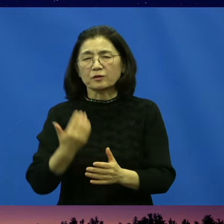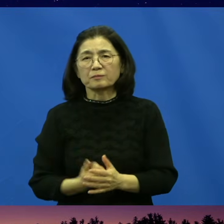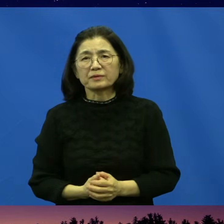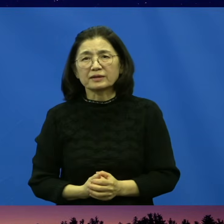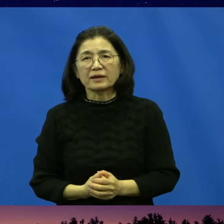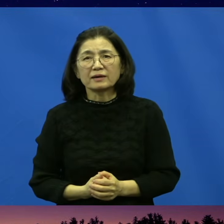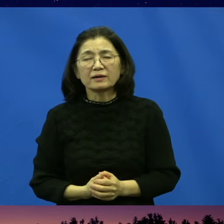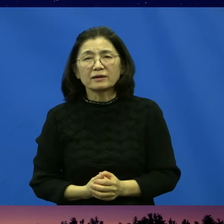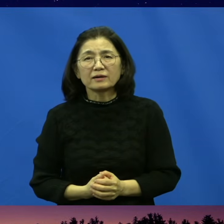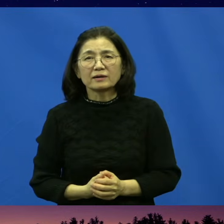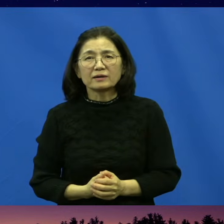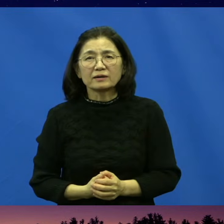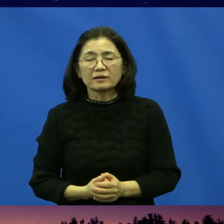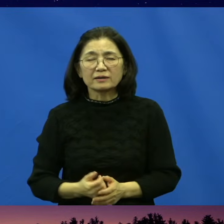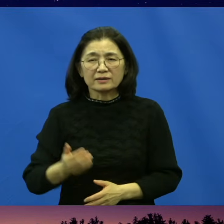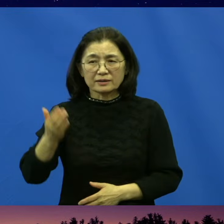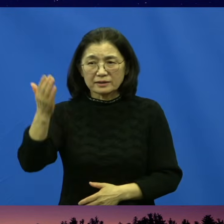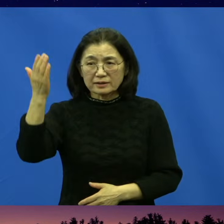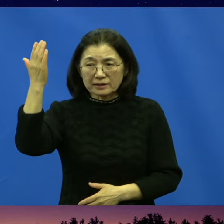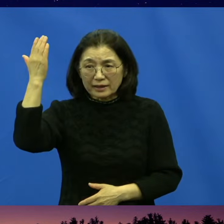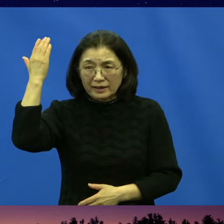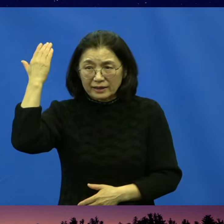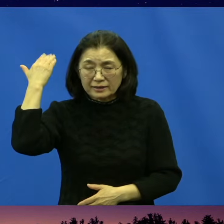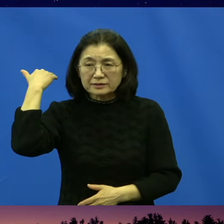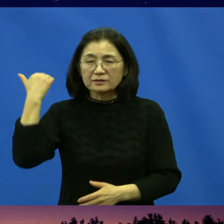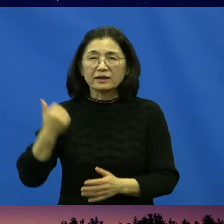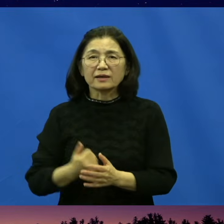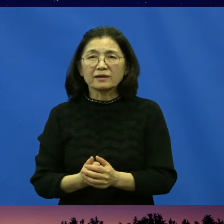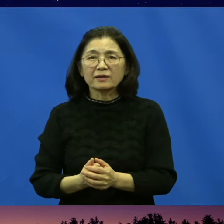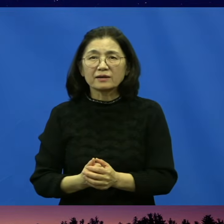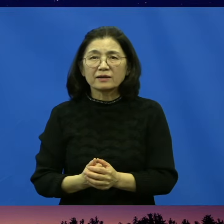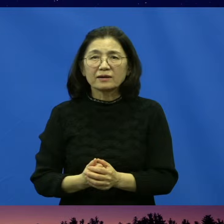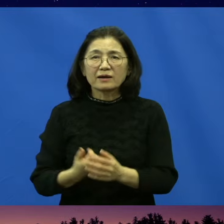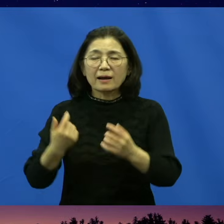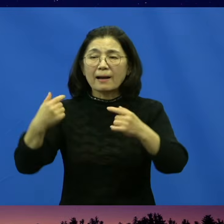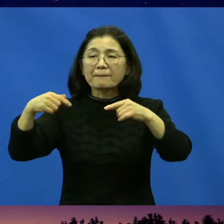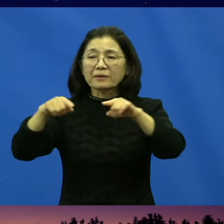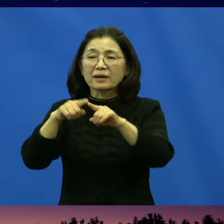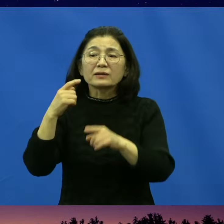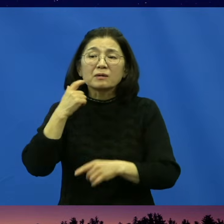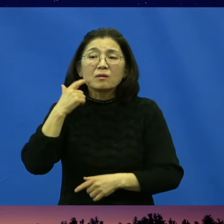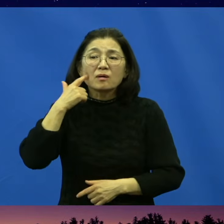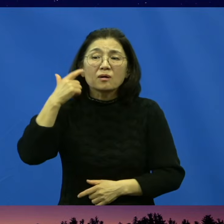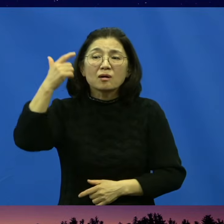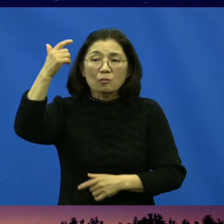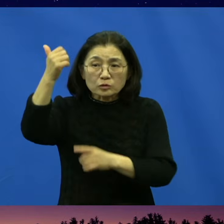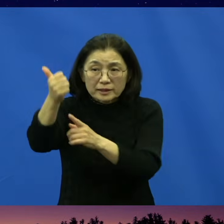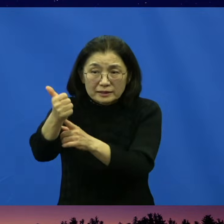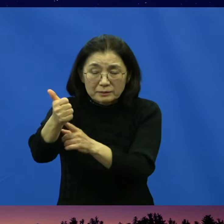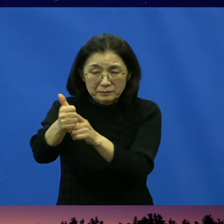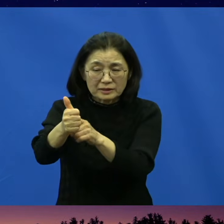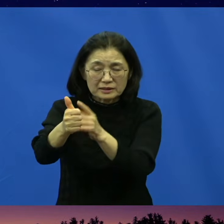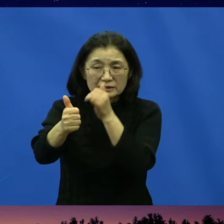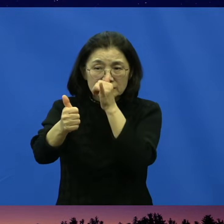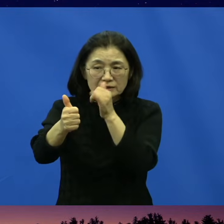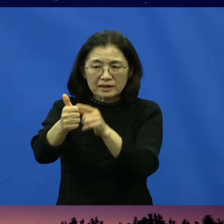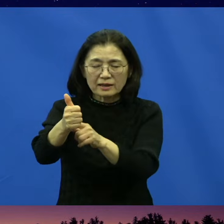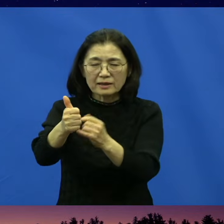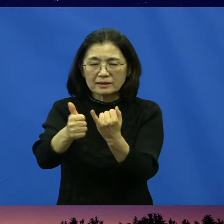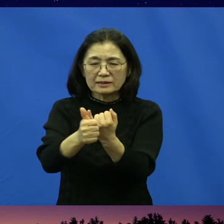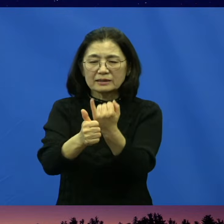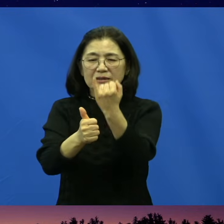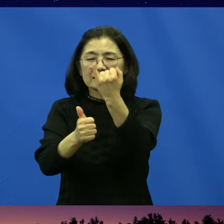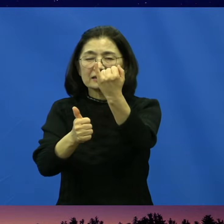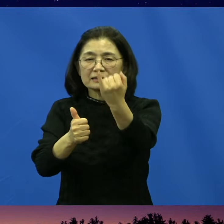여러분, 저랑 예전에 사역했던 어떤 목사님은 사모님과 결혼을 할 때에 사모님